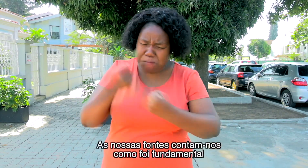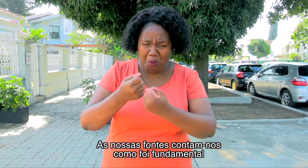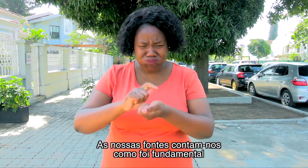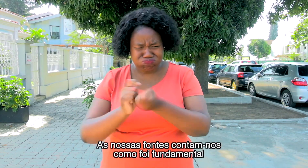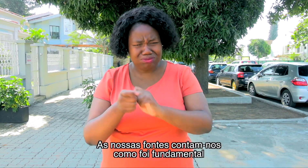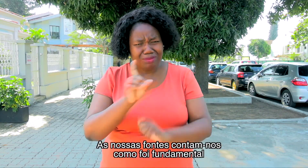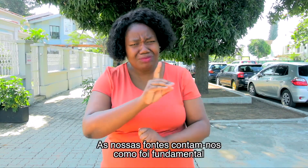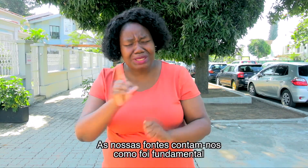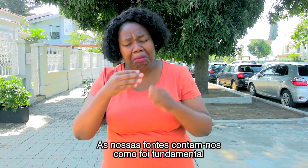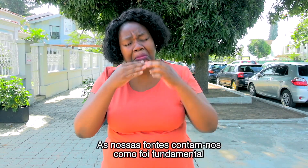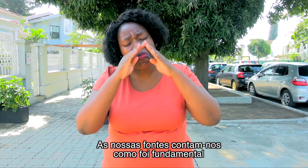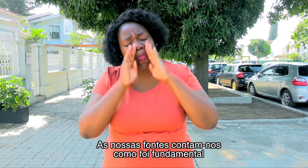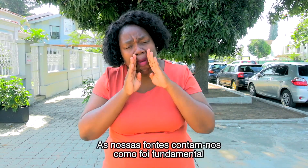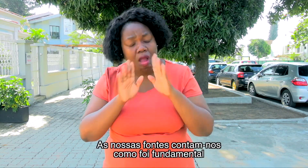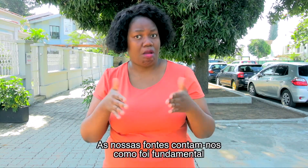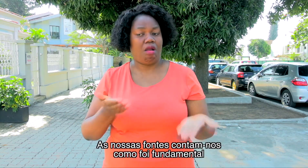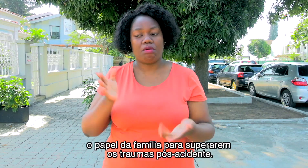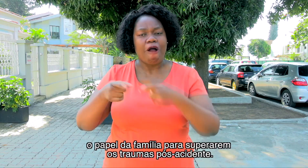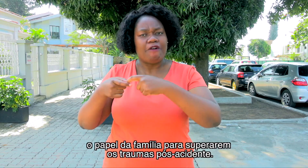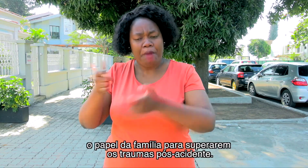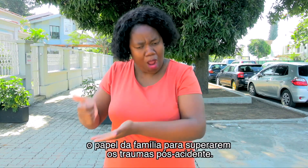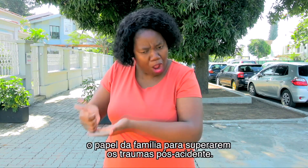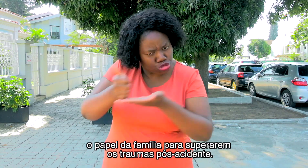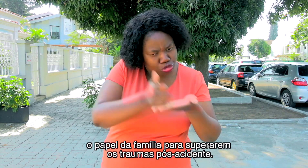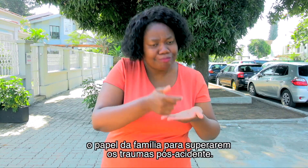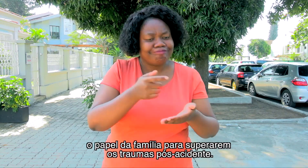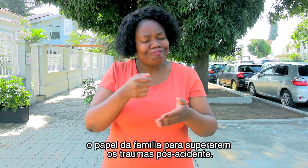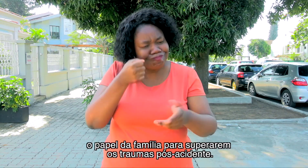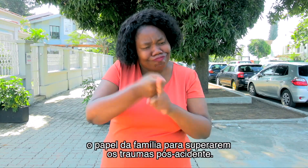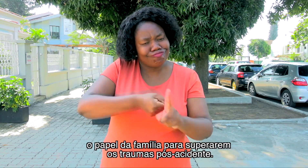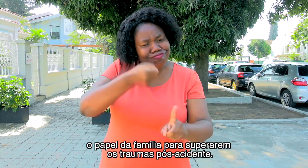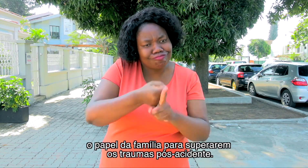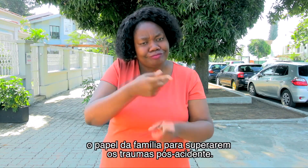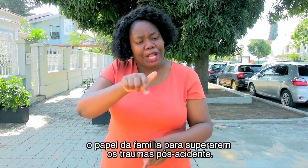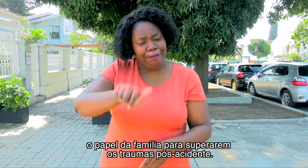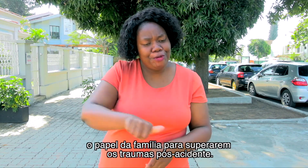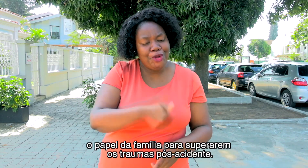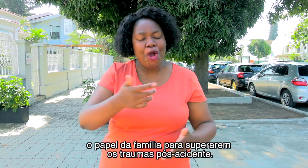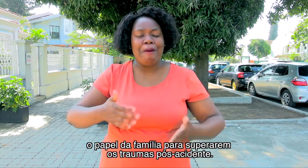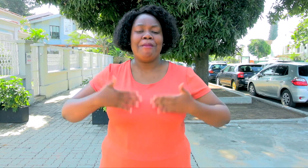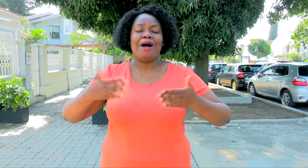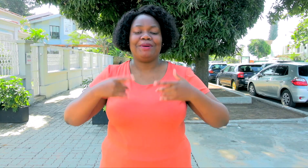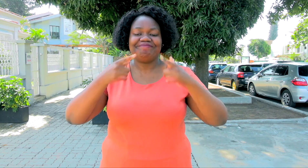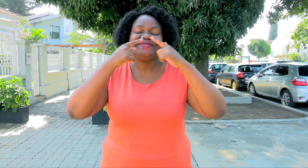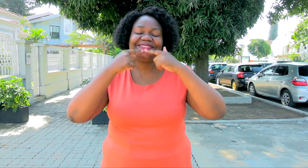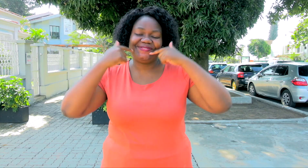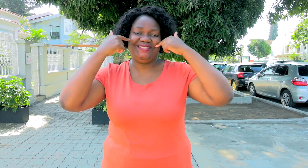As nossas fontes contam-nos como foi fundamental o papel da família para superarem os traumas pós-acidente.